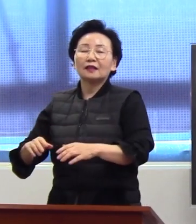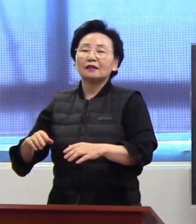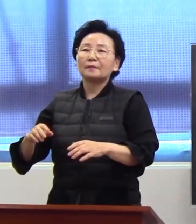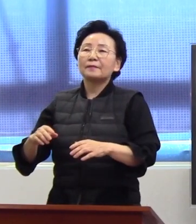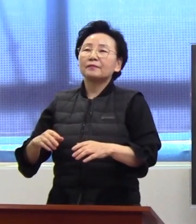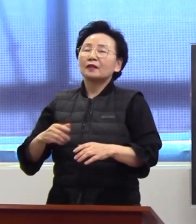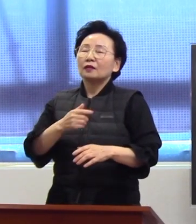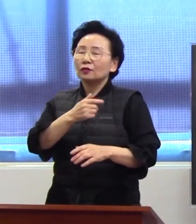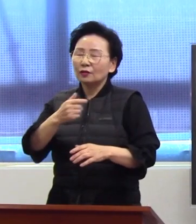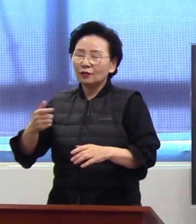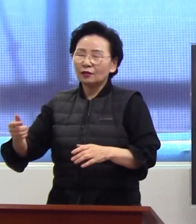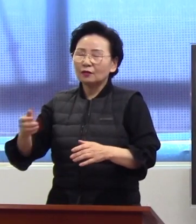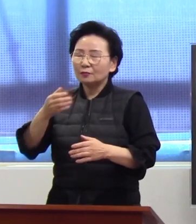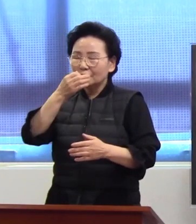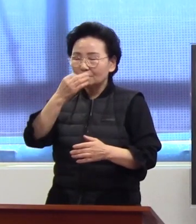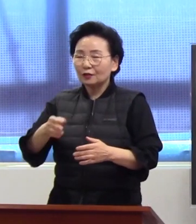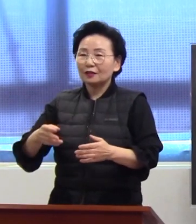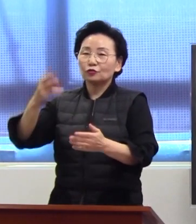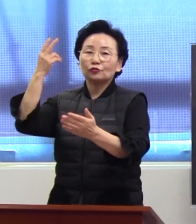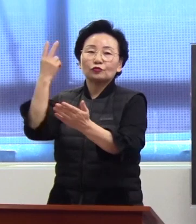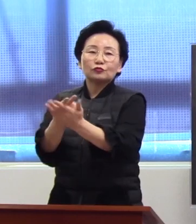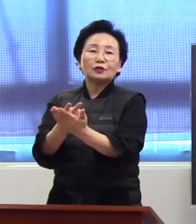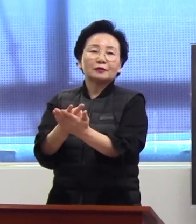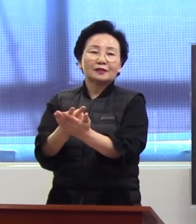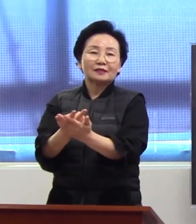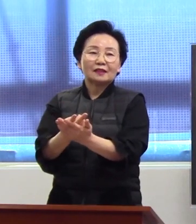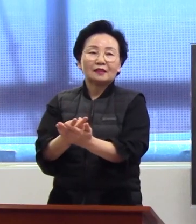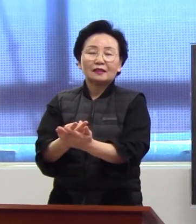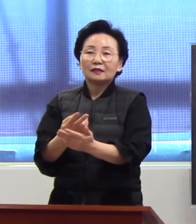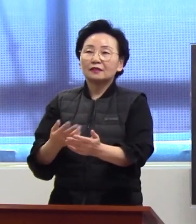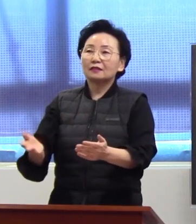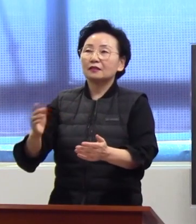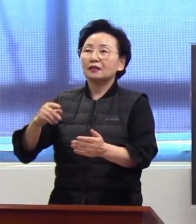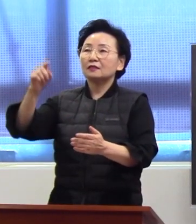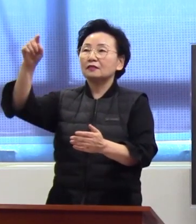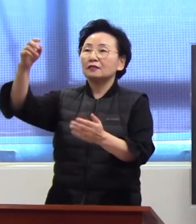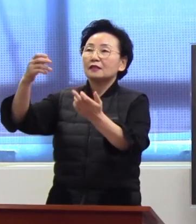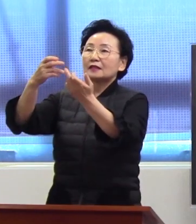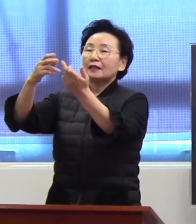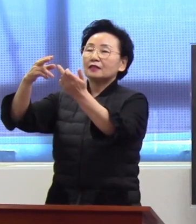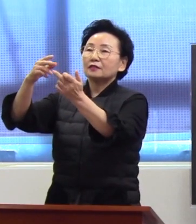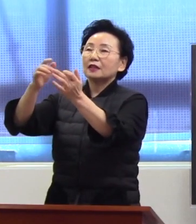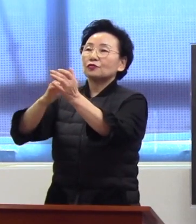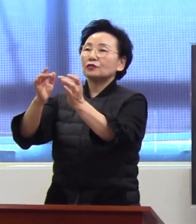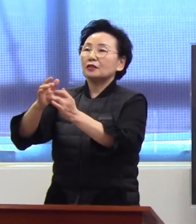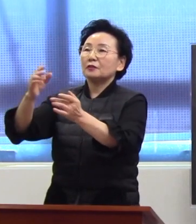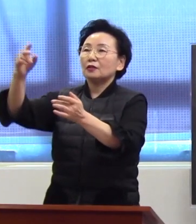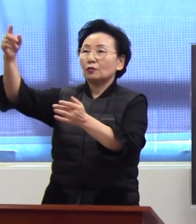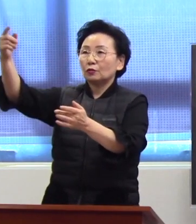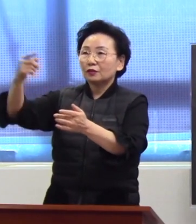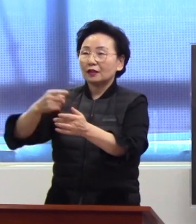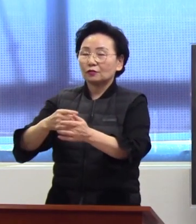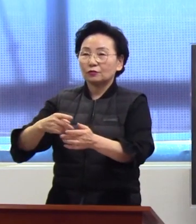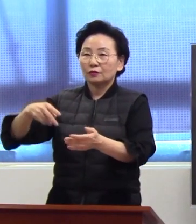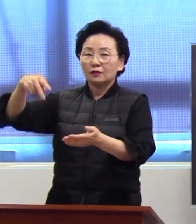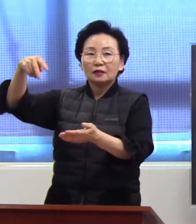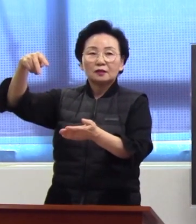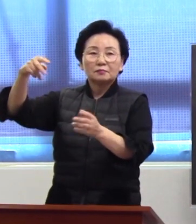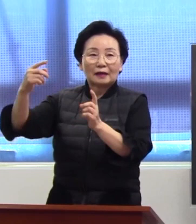기어가다가 너무 힘들어가지고 누워버린 거야. 그랬더니 그 산에서 예수님이 오셔가지고